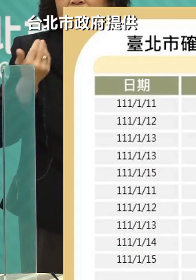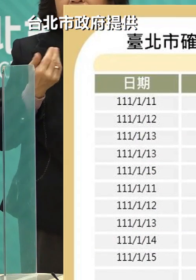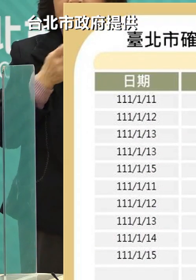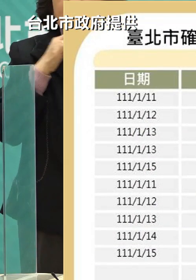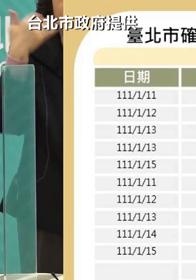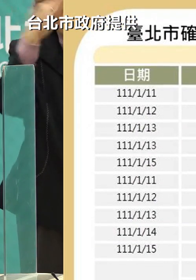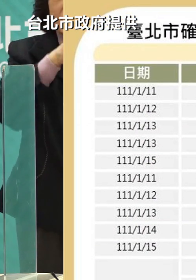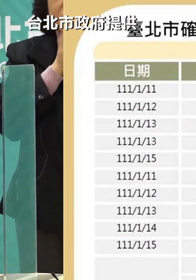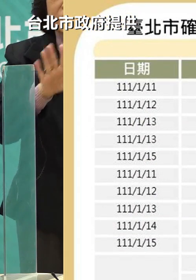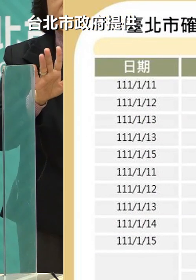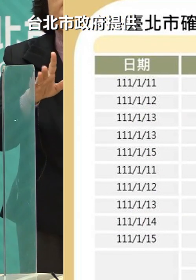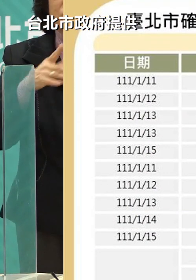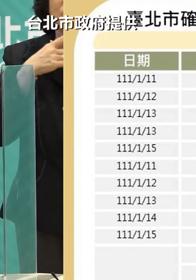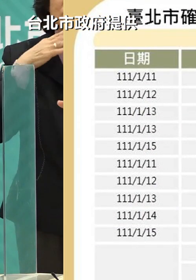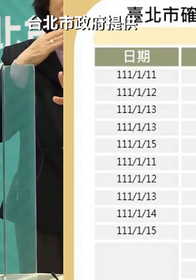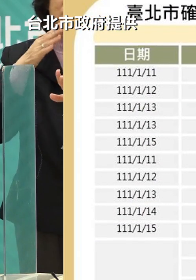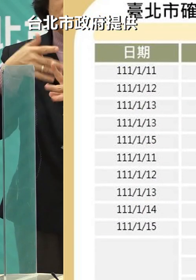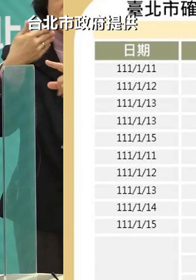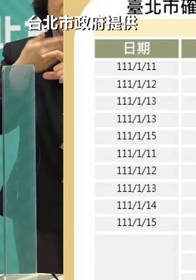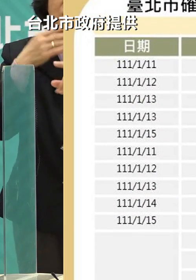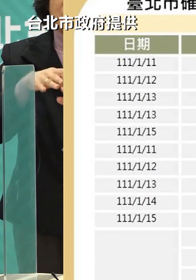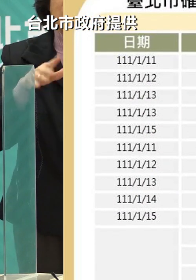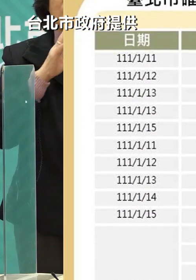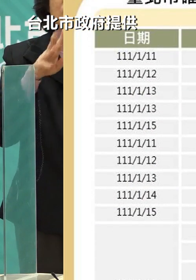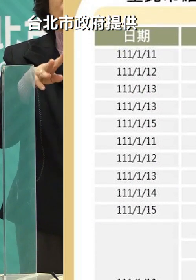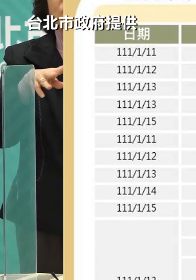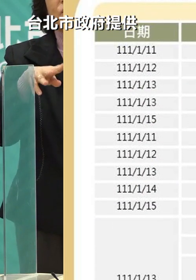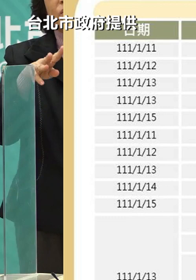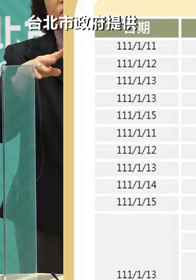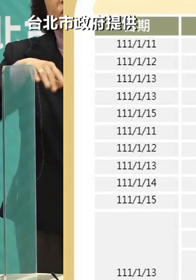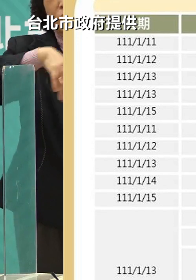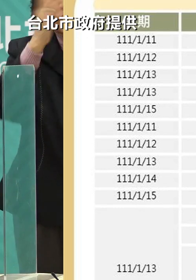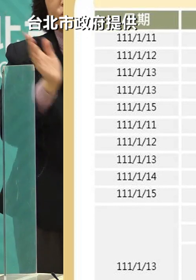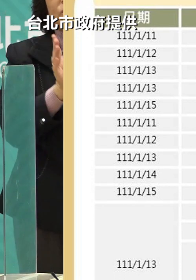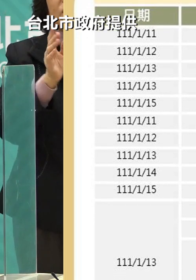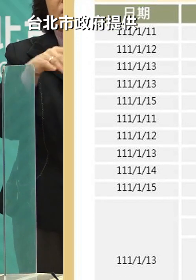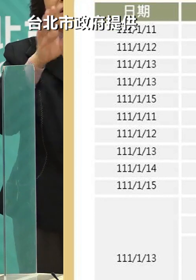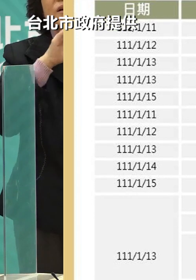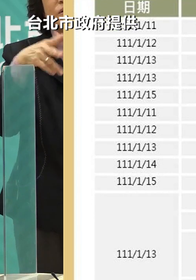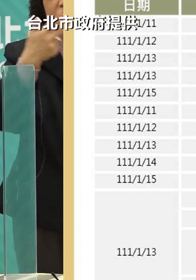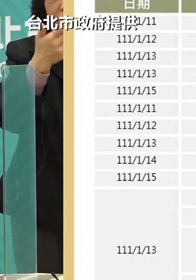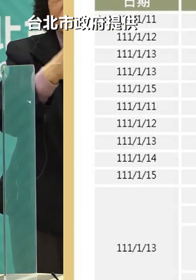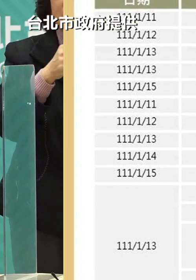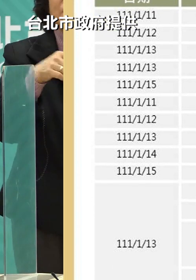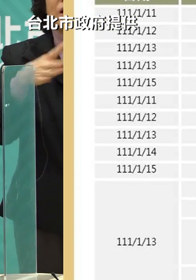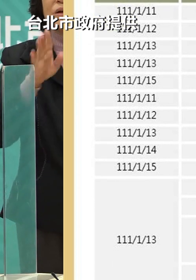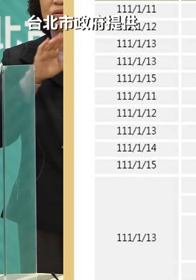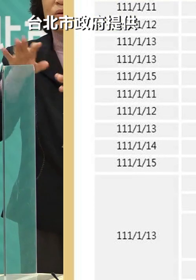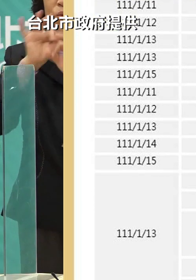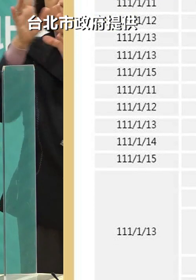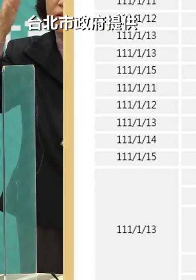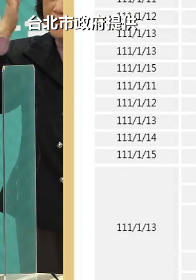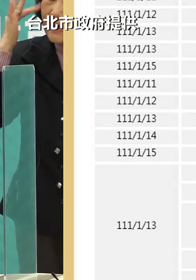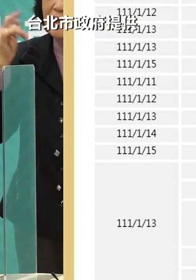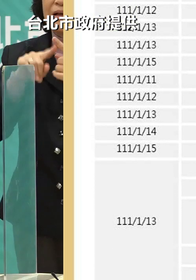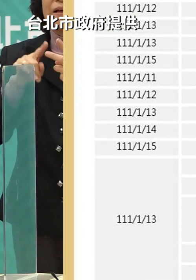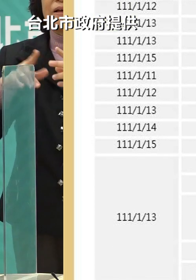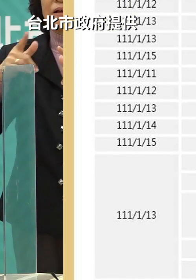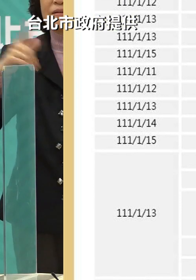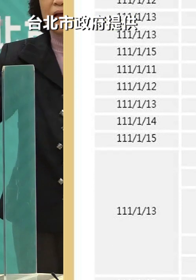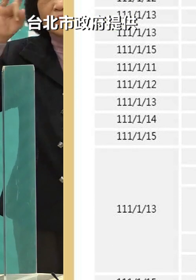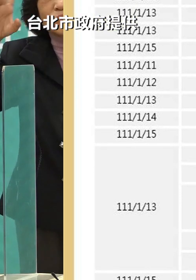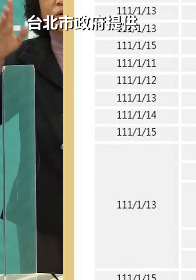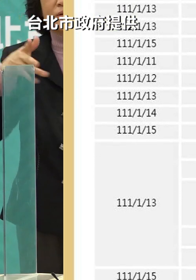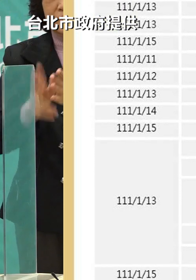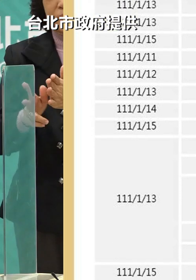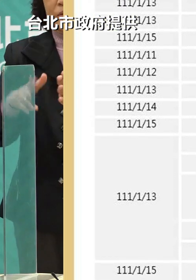站，他曾经去加值，那统一超商，还有光南的台北曲昌店曲昌街，那还有大创台北的站